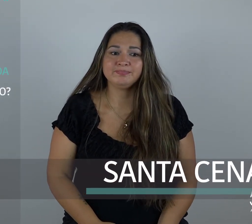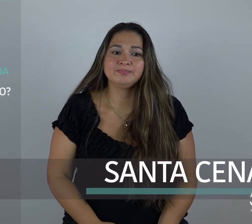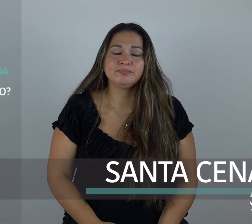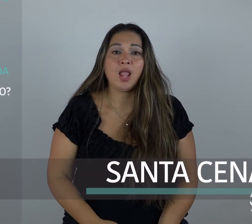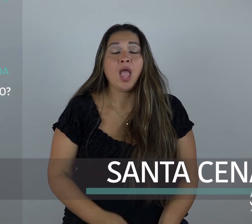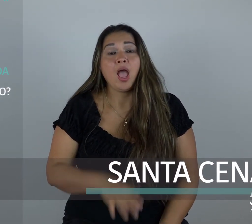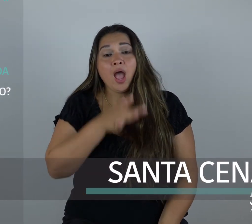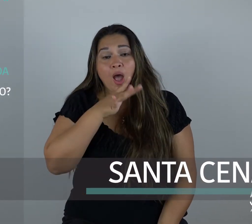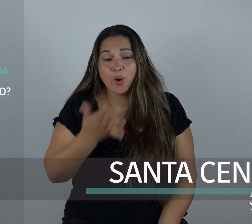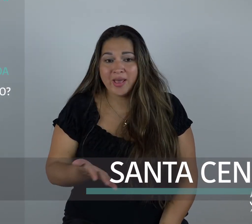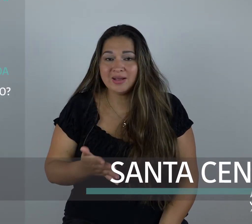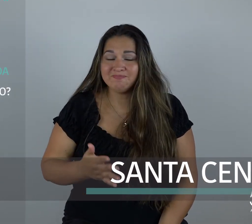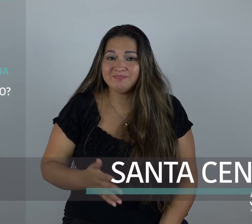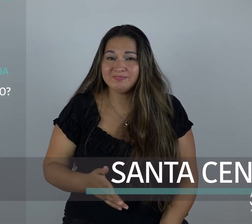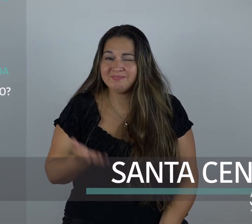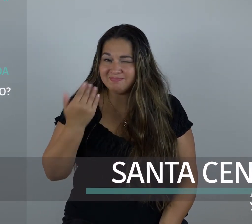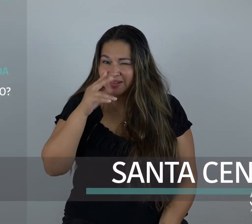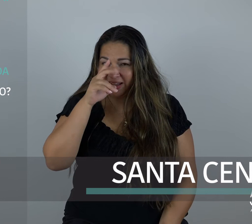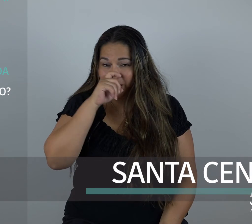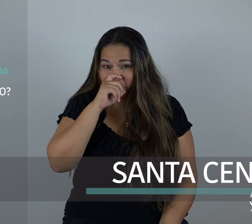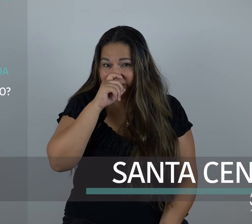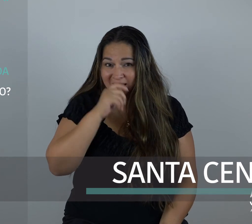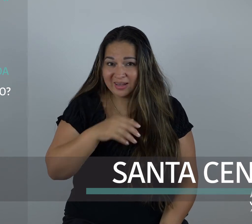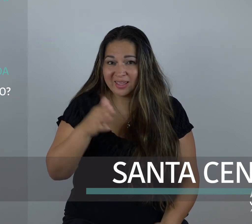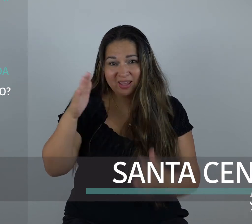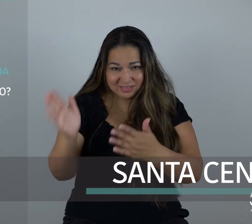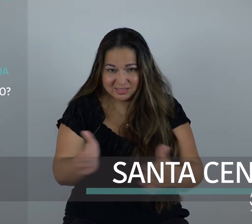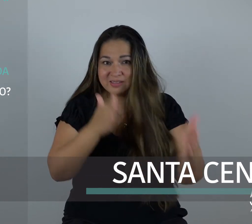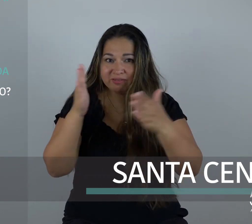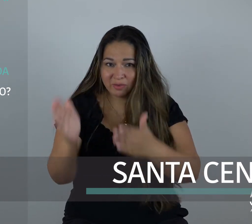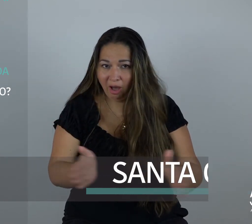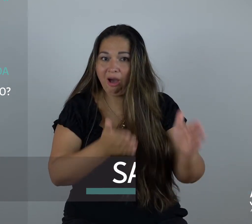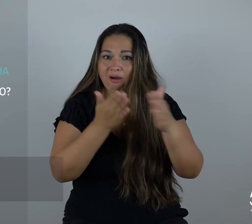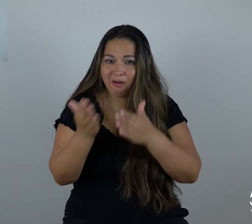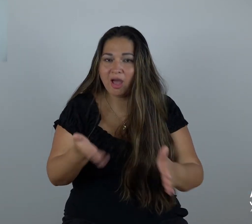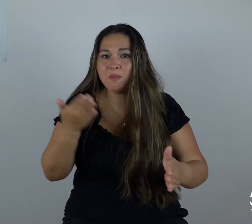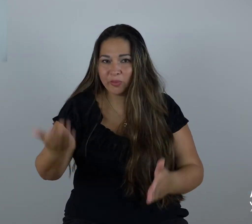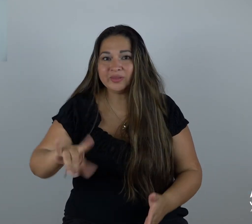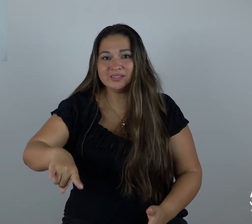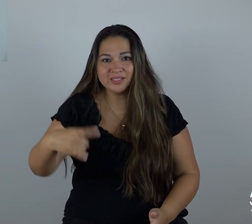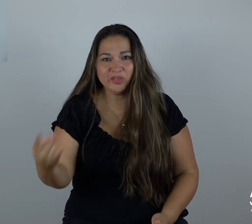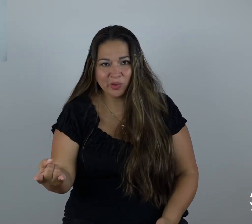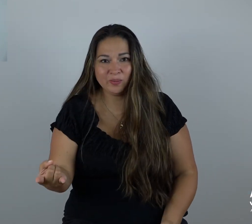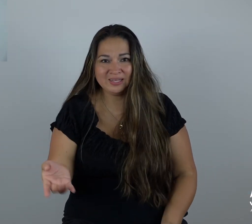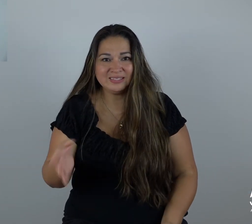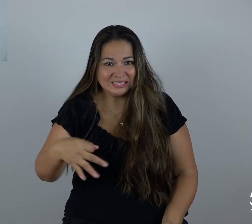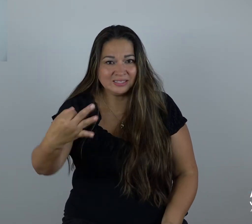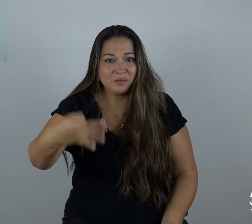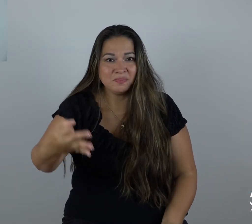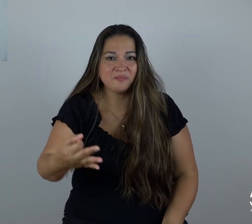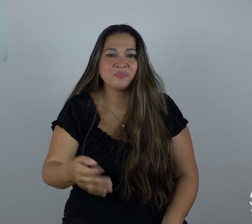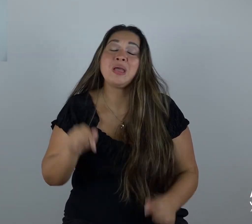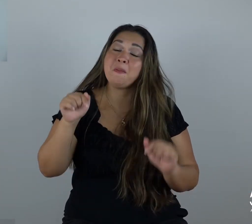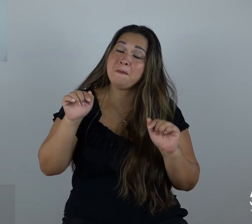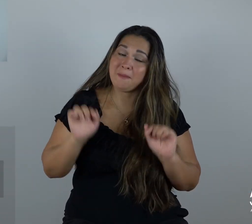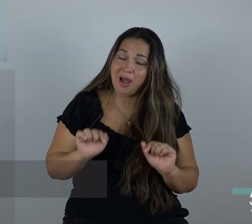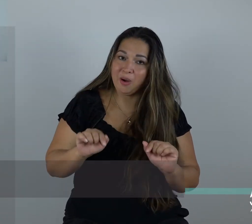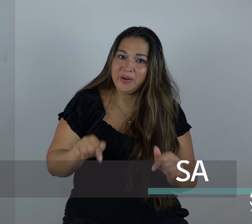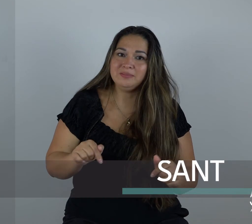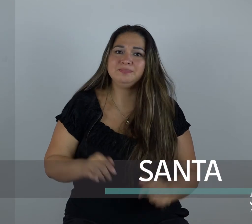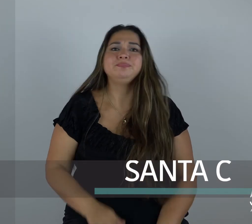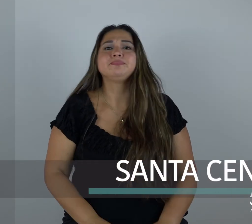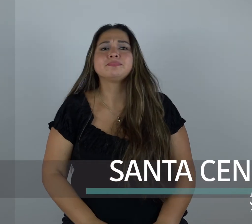acostumbro a darle un valor añadido a todo esto. Pues el valor añadido es lo que en